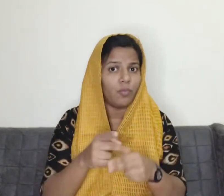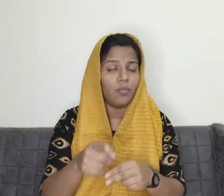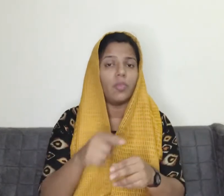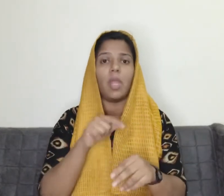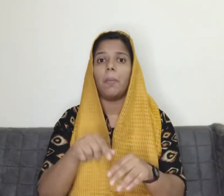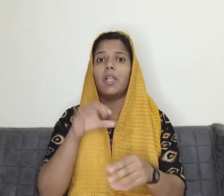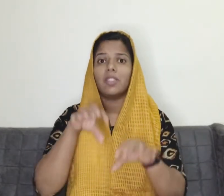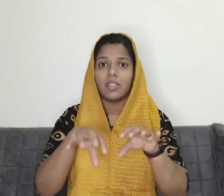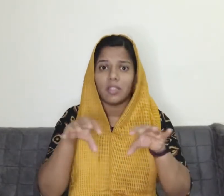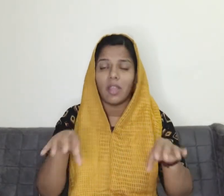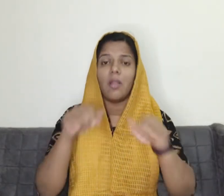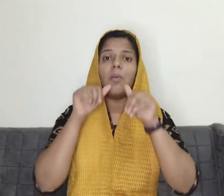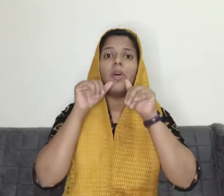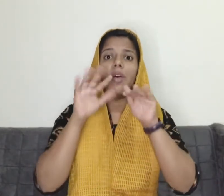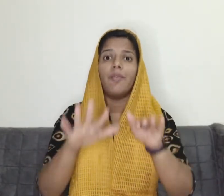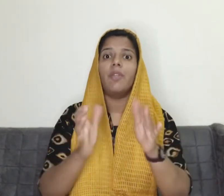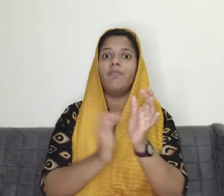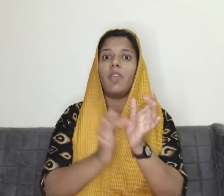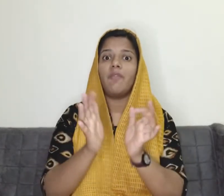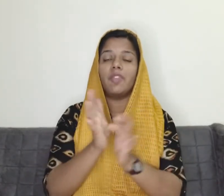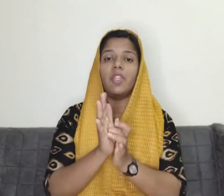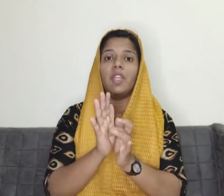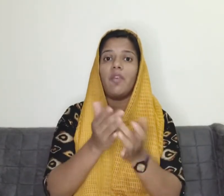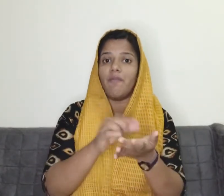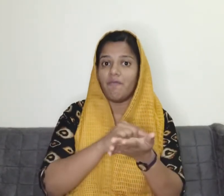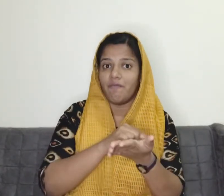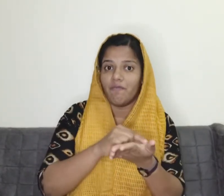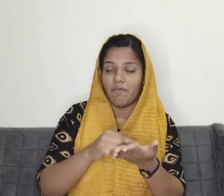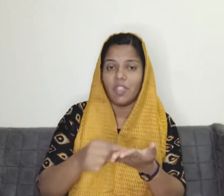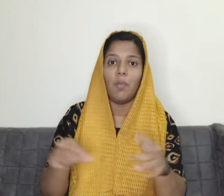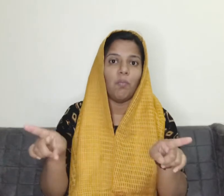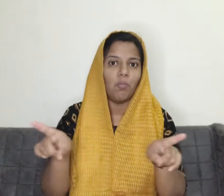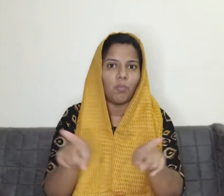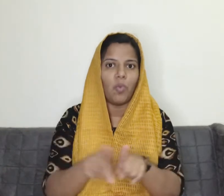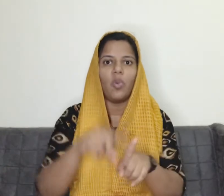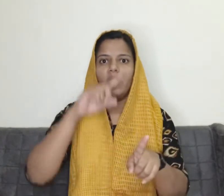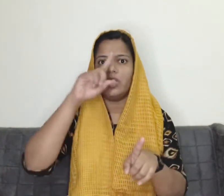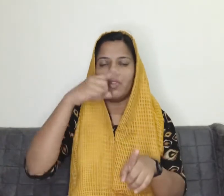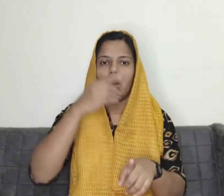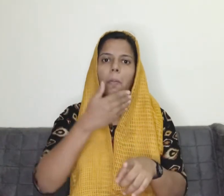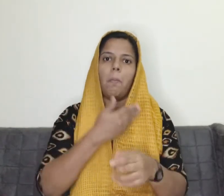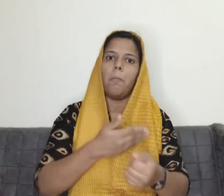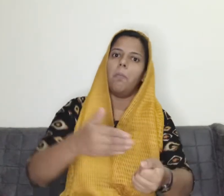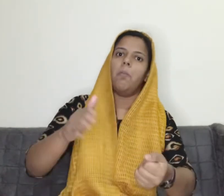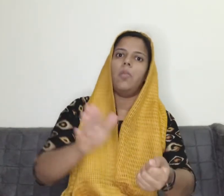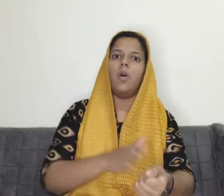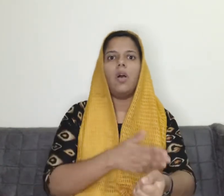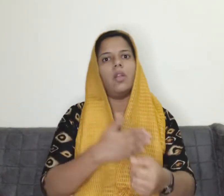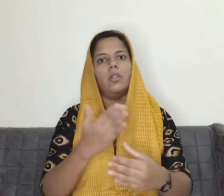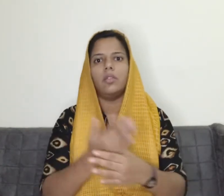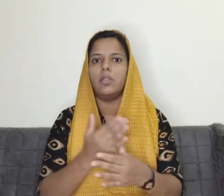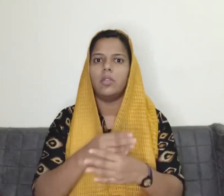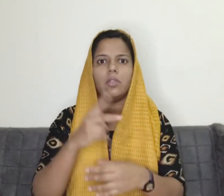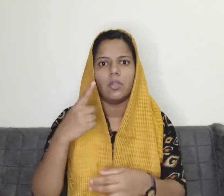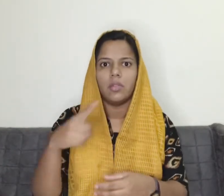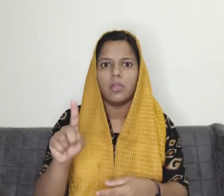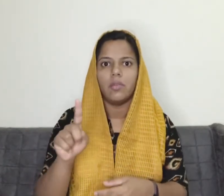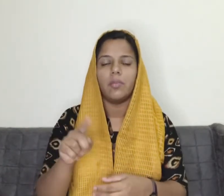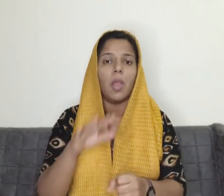ദേശം അനുഗ്രഹിക്കപ്പെടണമെങ്കിൽ, ദൈവത്തിൻ്റെ വചനപ്രകാരം ജീവിക്കുന്നവരായി തീരണം. പാട്ടുപാടുന്നു എന്ന് പറഞ്ഞതുകൊണ്ട് മാത്രം കാര്യമാകുന്നില്ല,